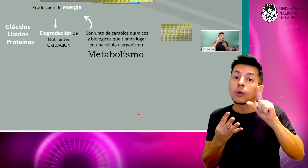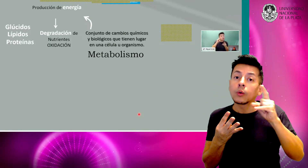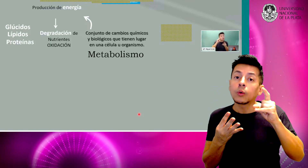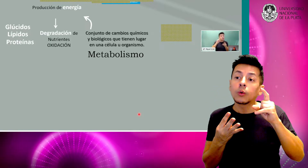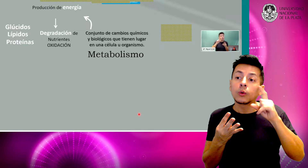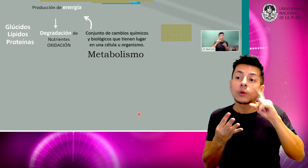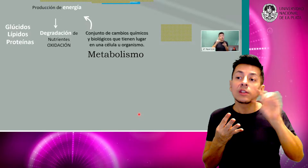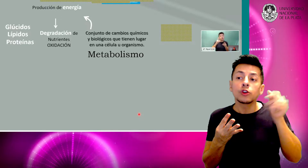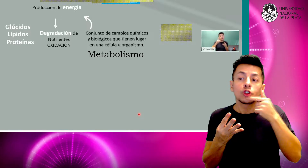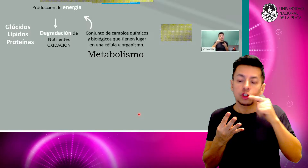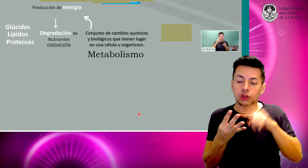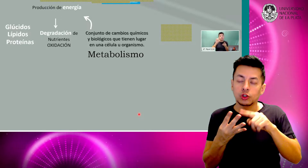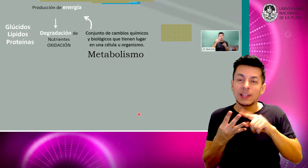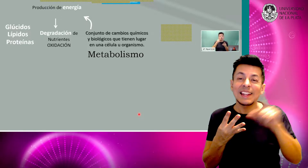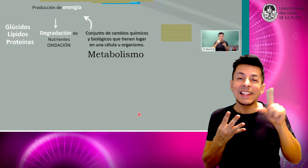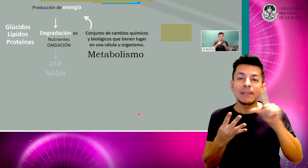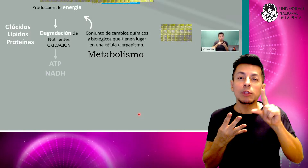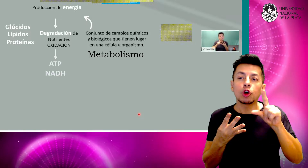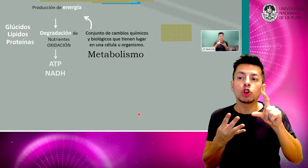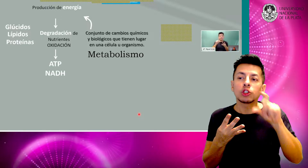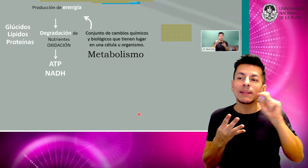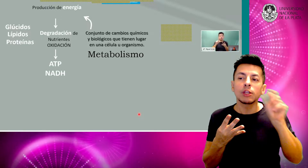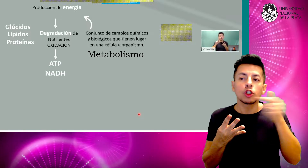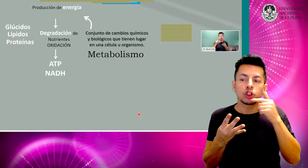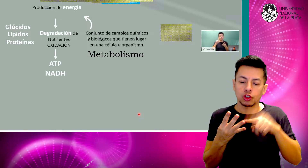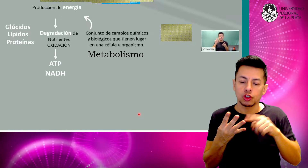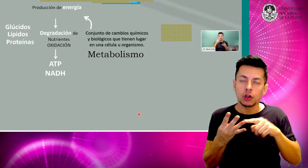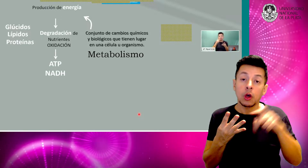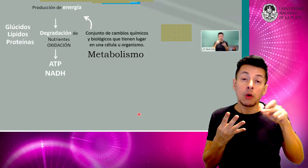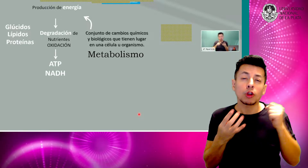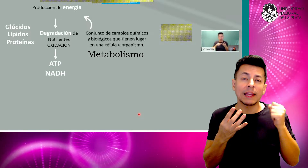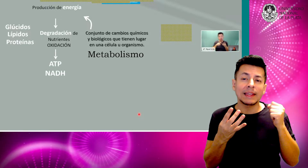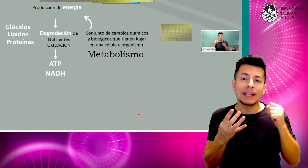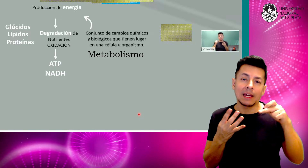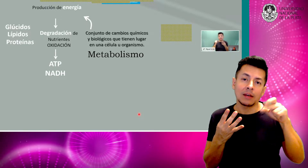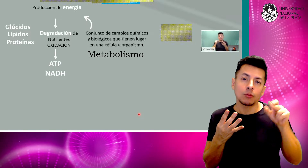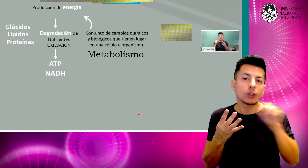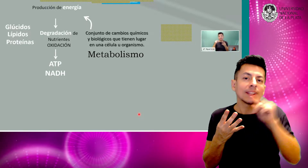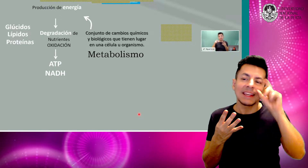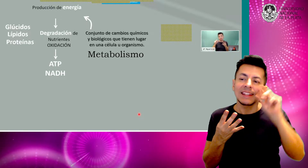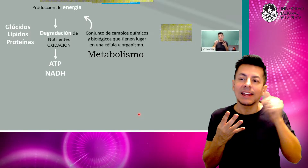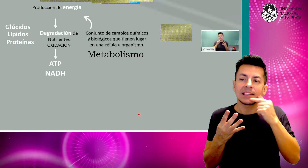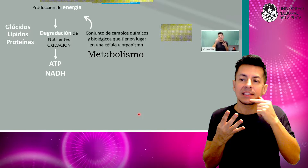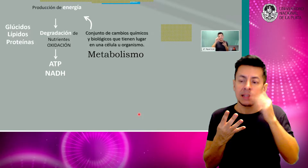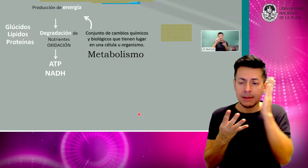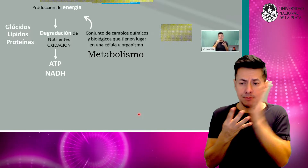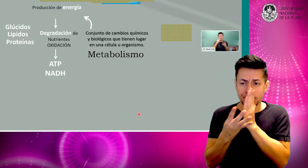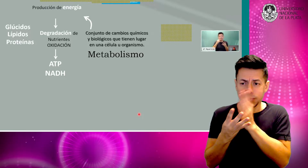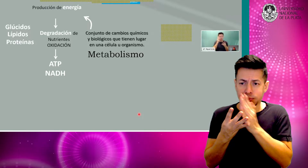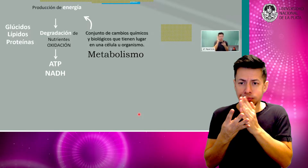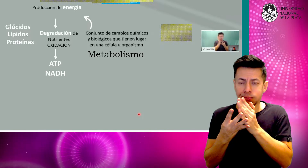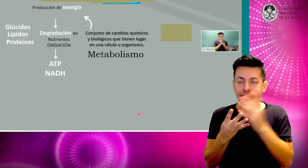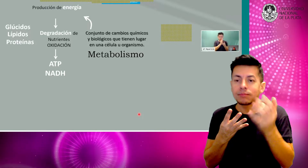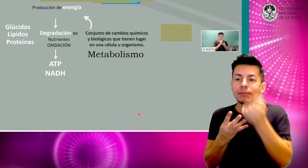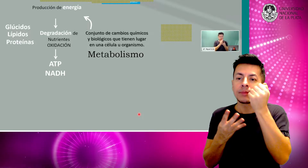más pequeñas, vamos a obtener electrones de ellas y vamos a formar ATP y NADH.